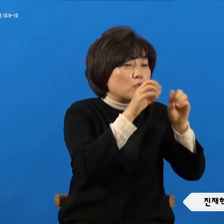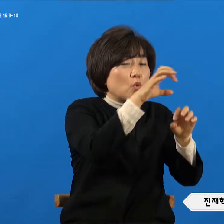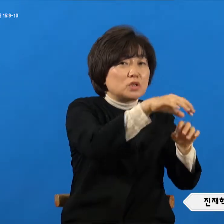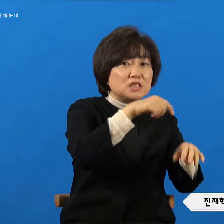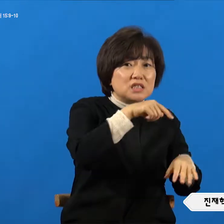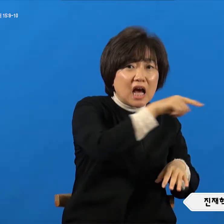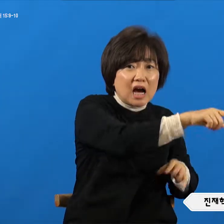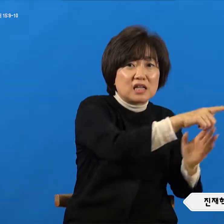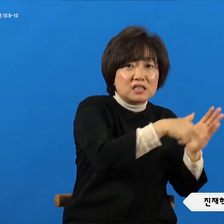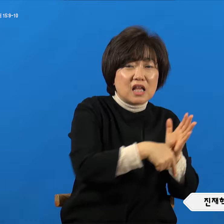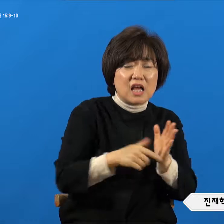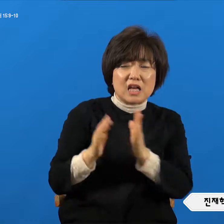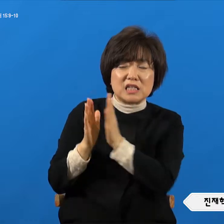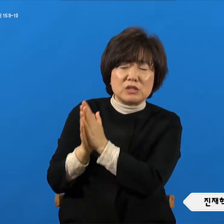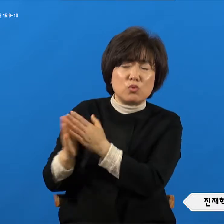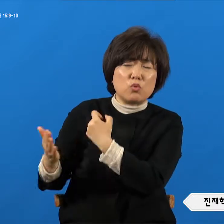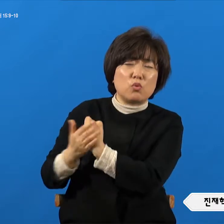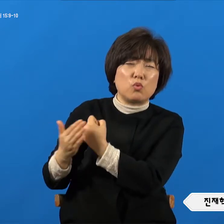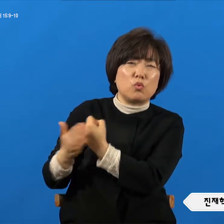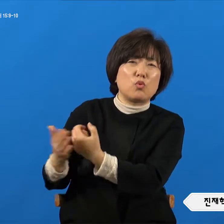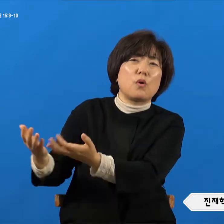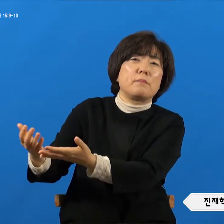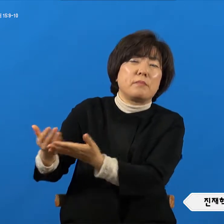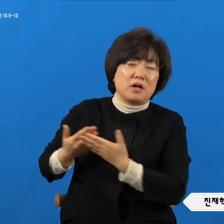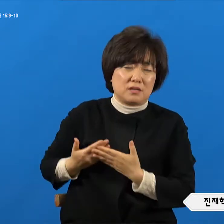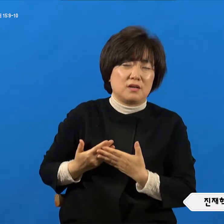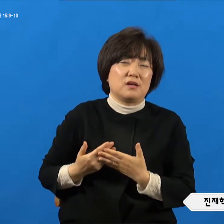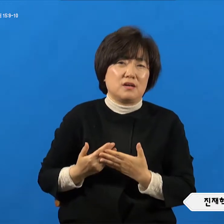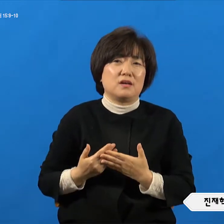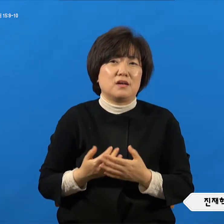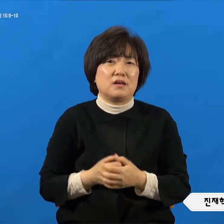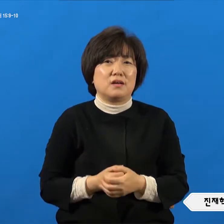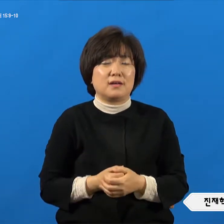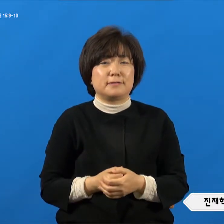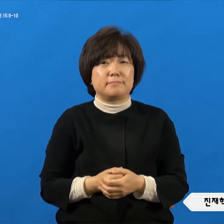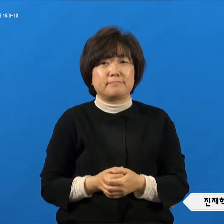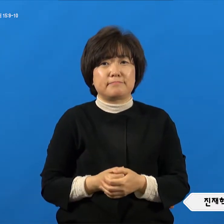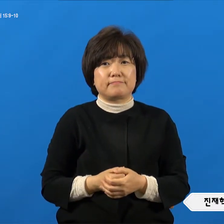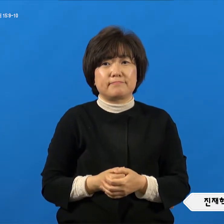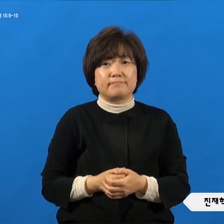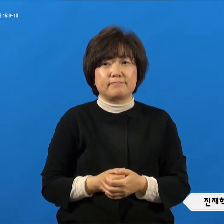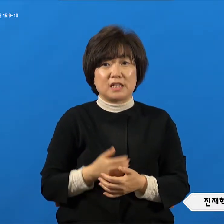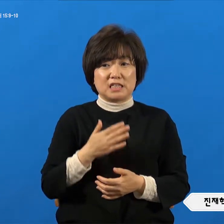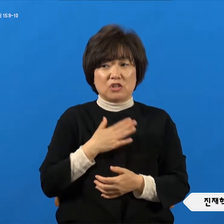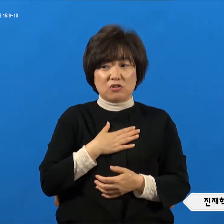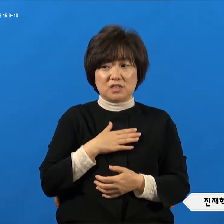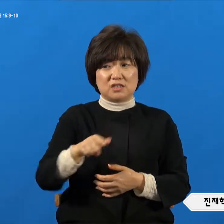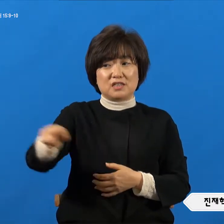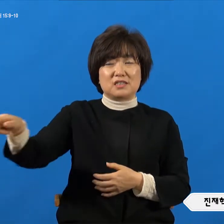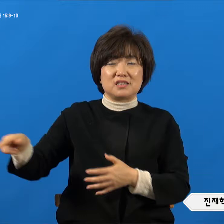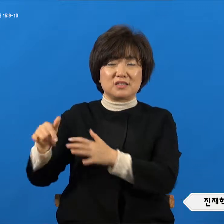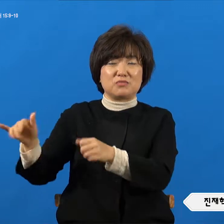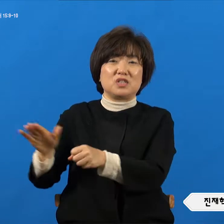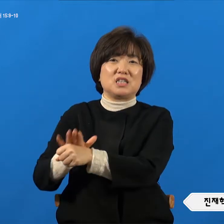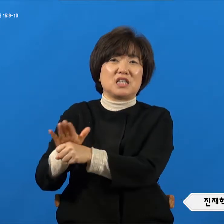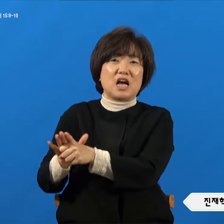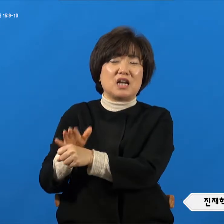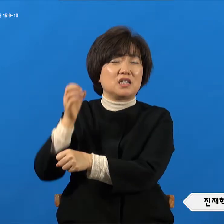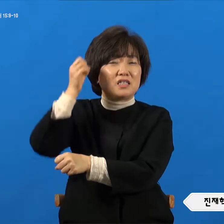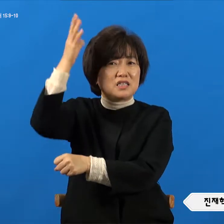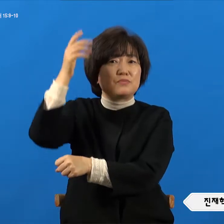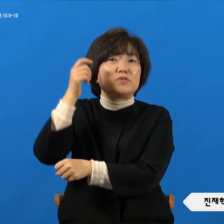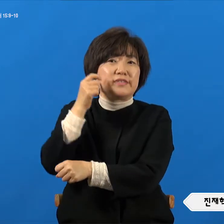때 그렇게 기도하며 지원해 주시게 됩니다. 저는 그분들의 사랑을 잊을